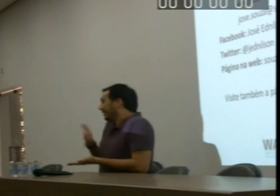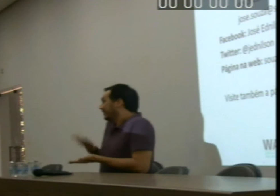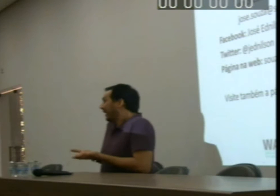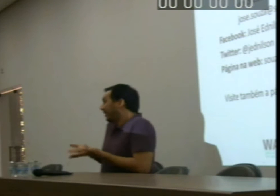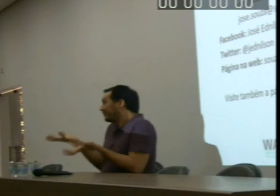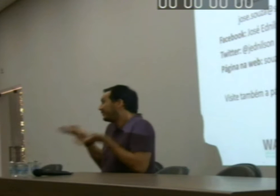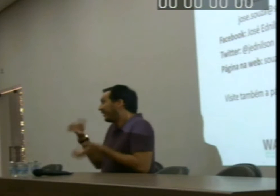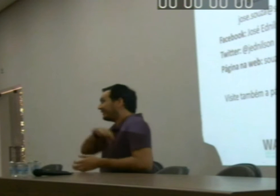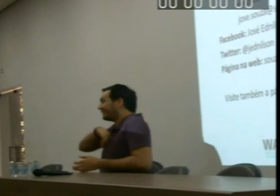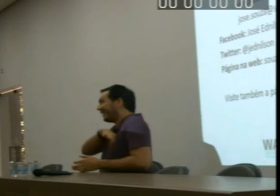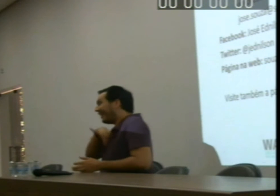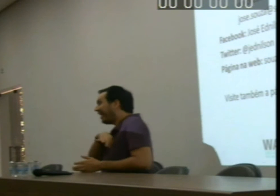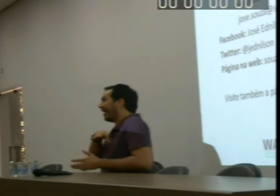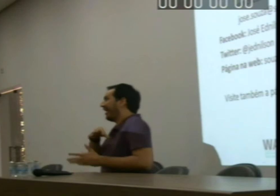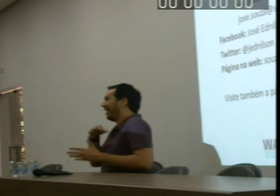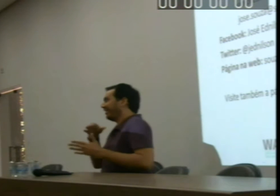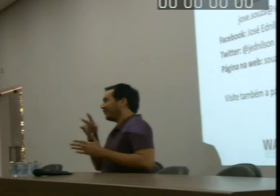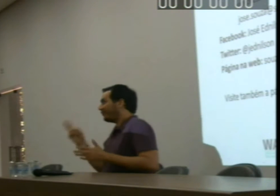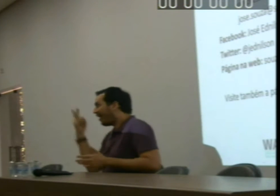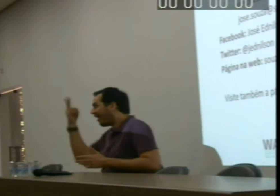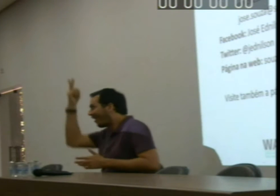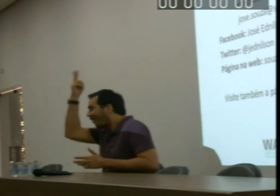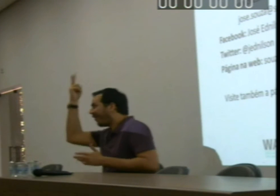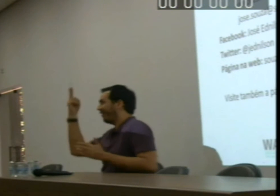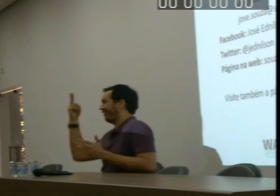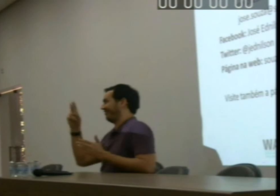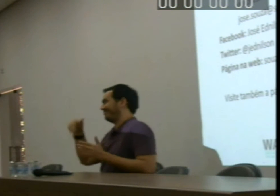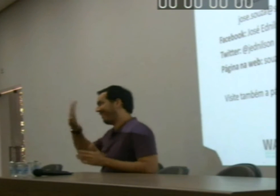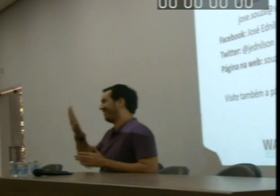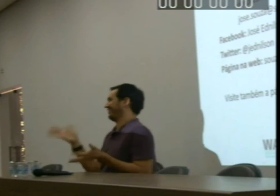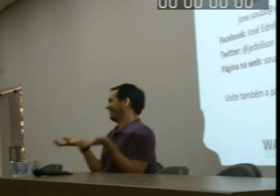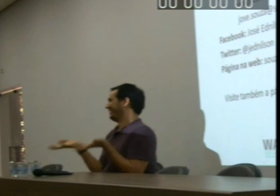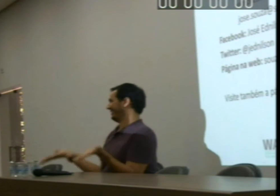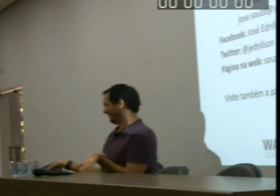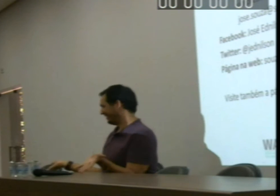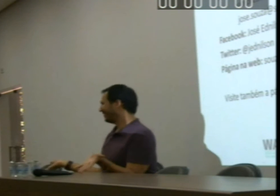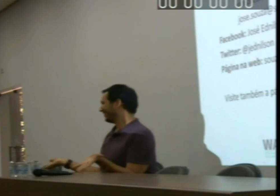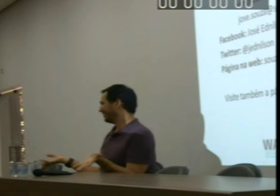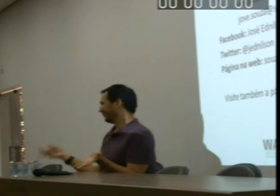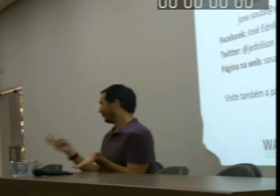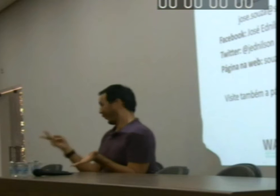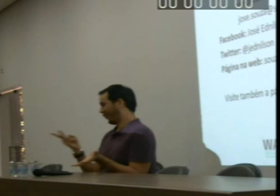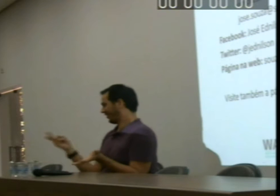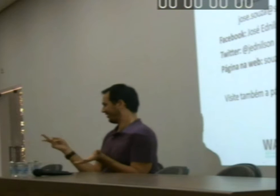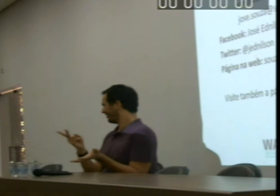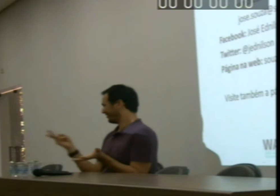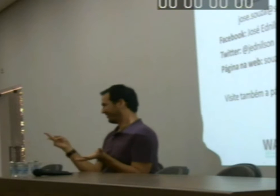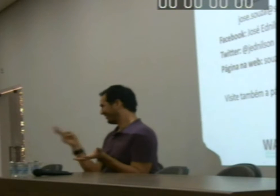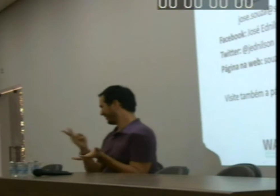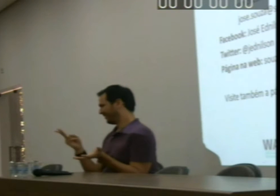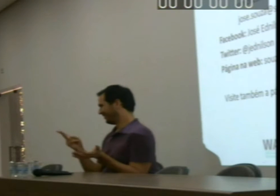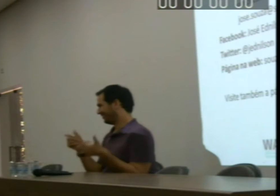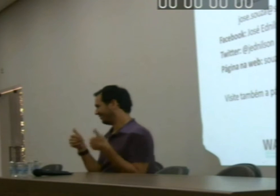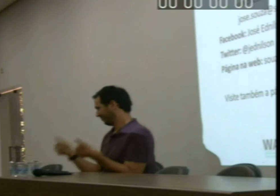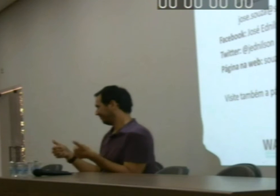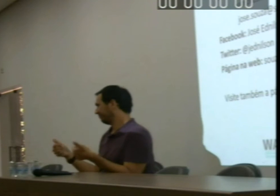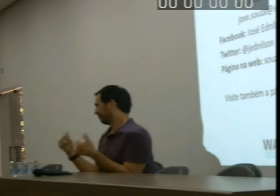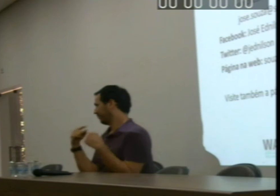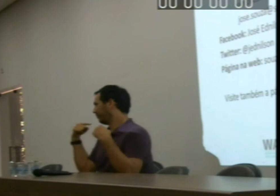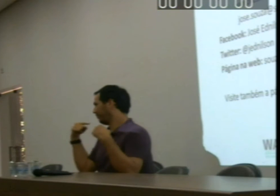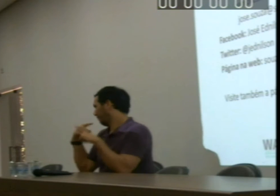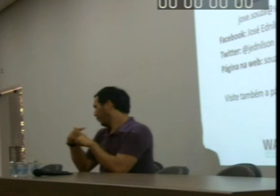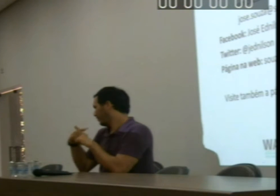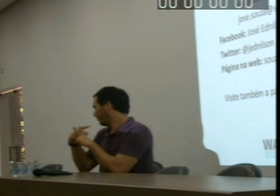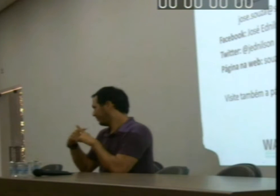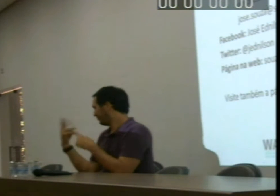quer Inter tem habilidade e o Inter precisa ter também um salário melhor né os dois precisam ter